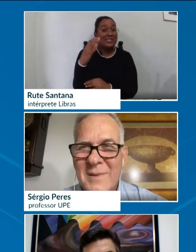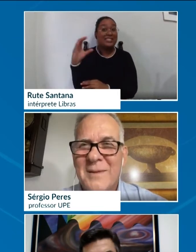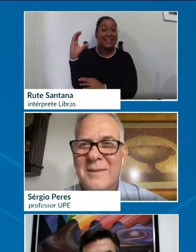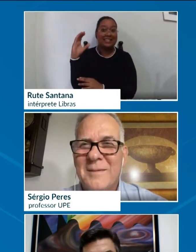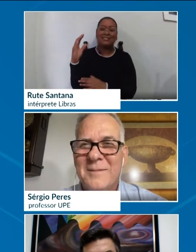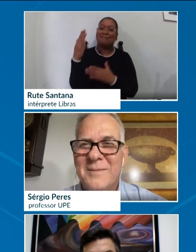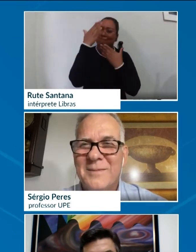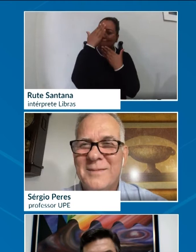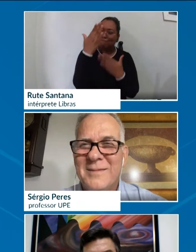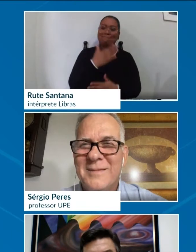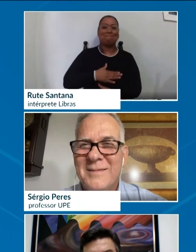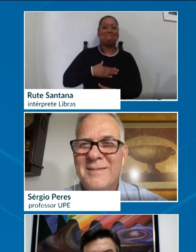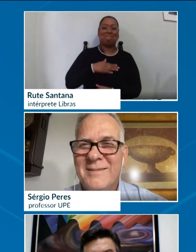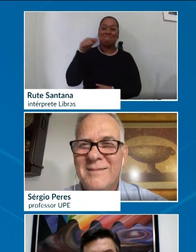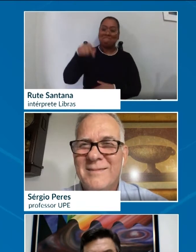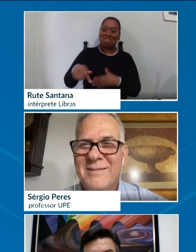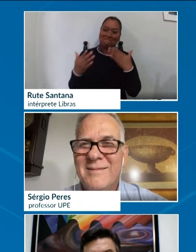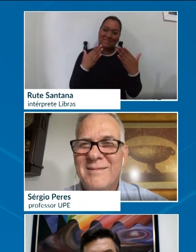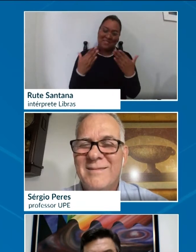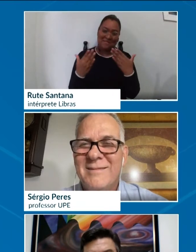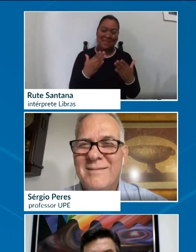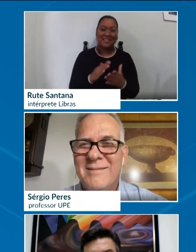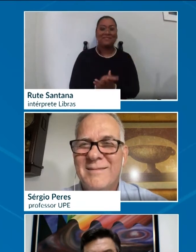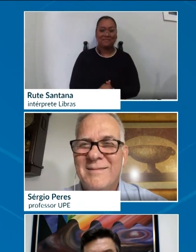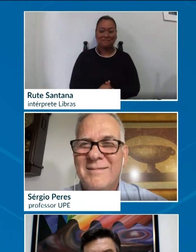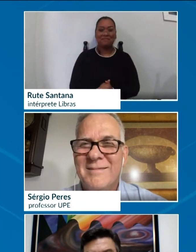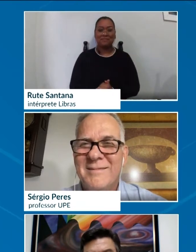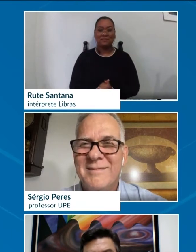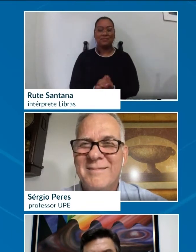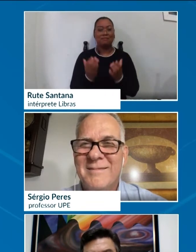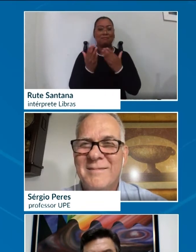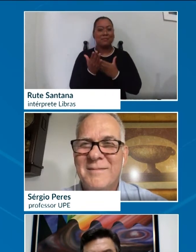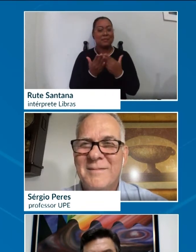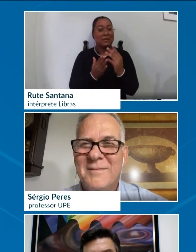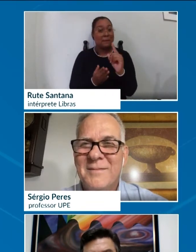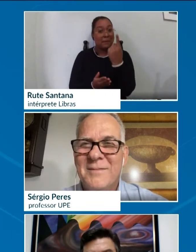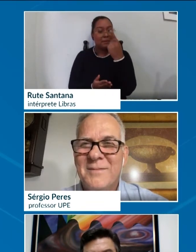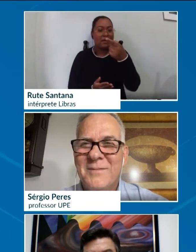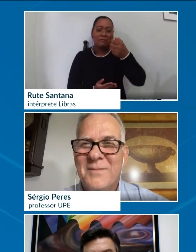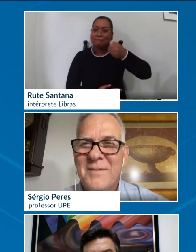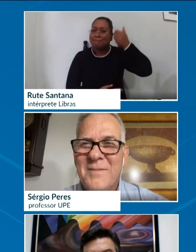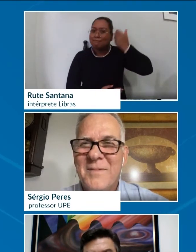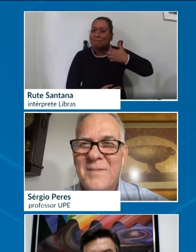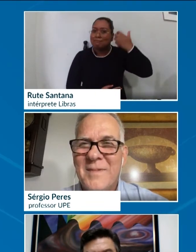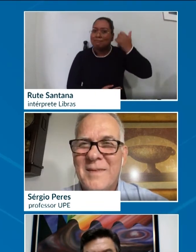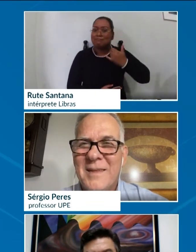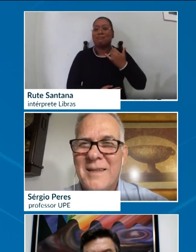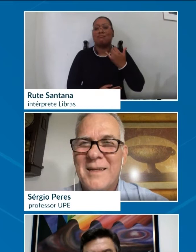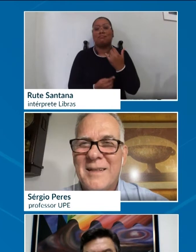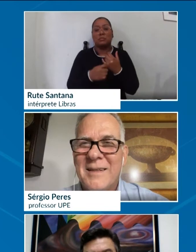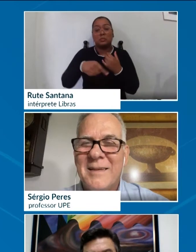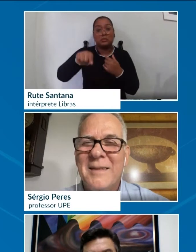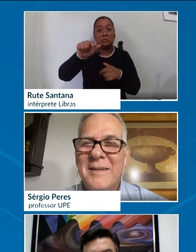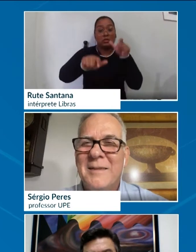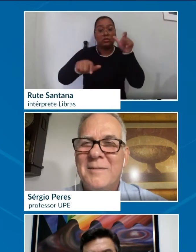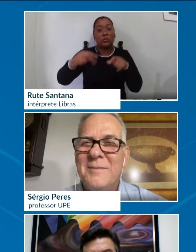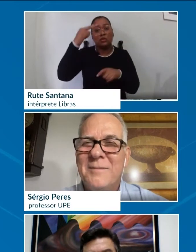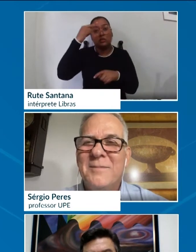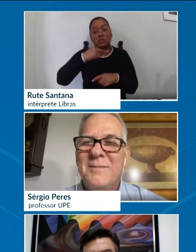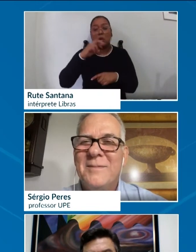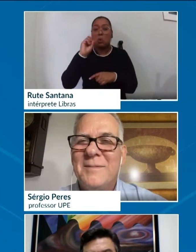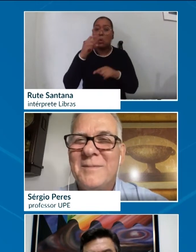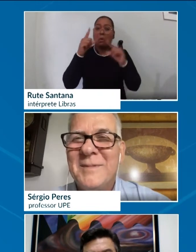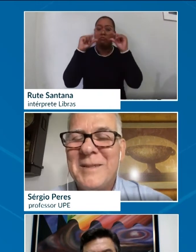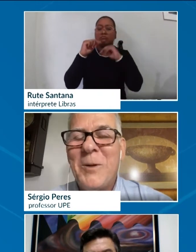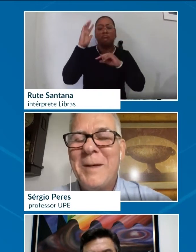obrigada. Prazer ter você aqui com a gente para conversar. Queria começar pedindo para o senhor fazer a sua autodescrição, então, para o nosso público cego ou de baixa visão